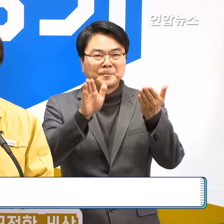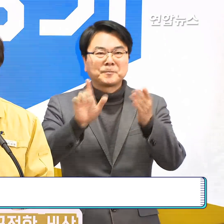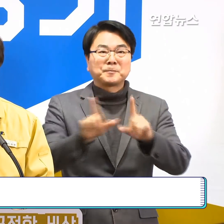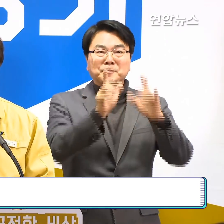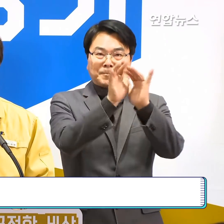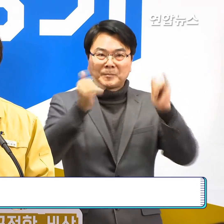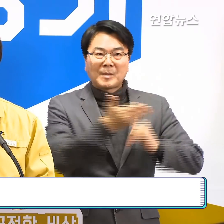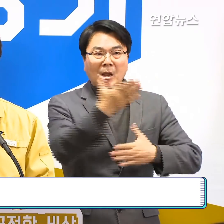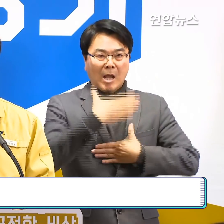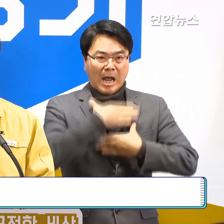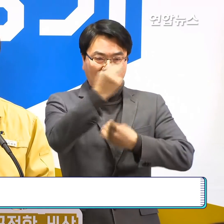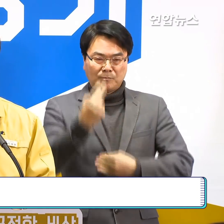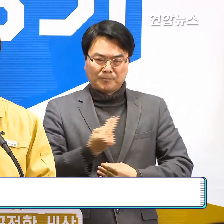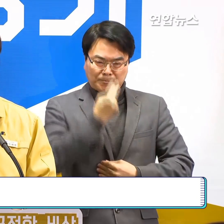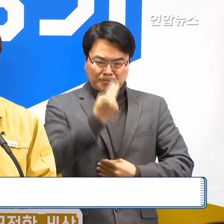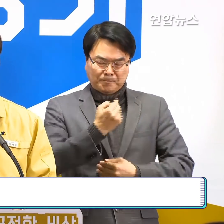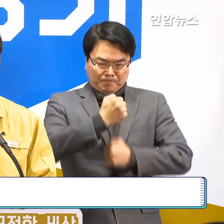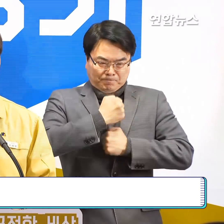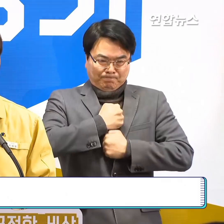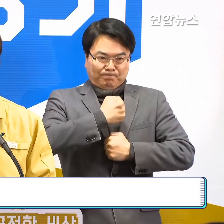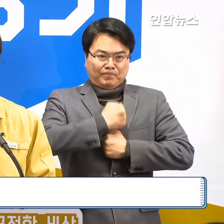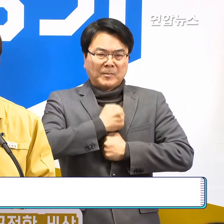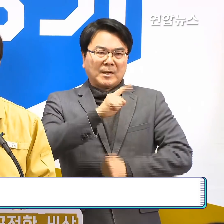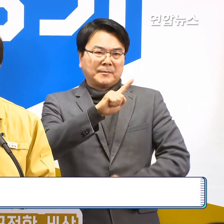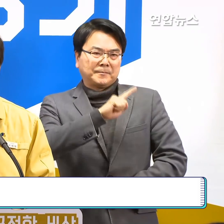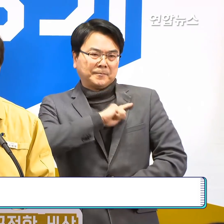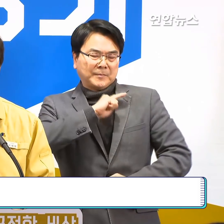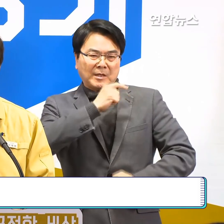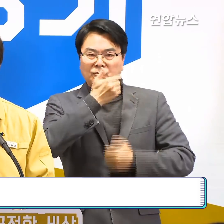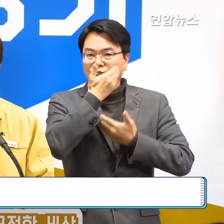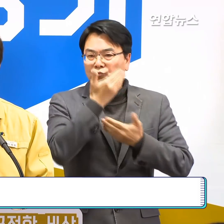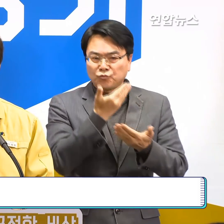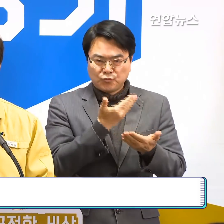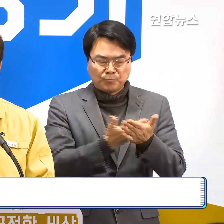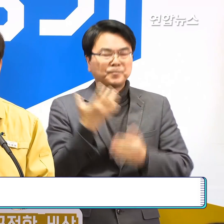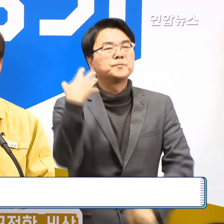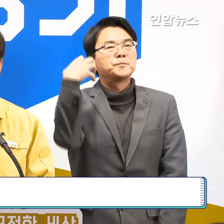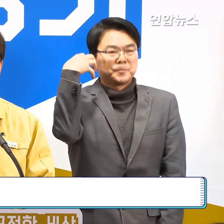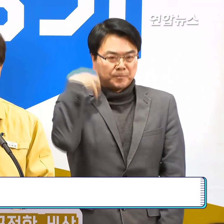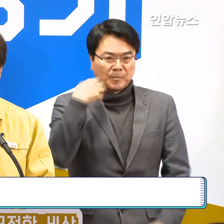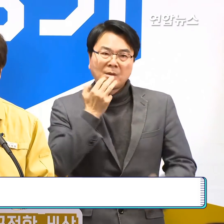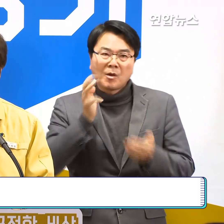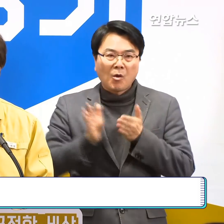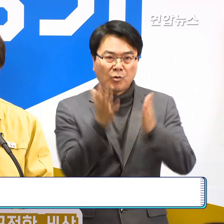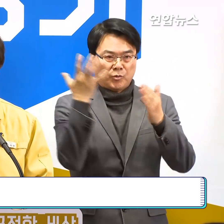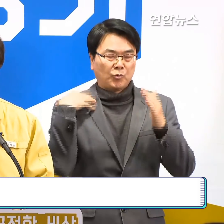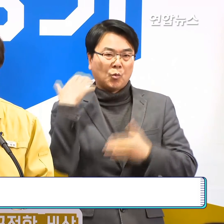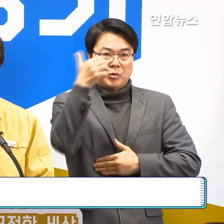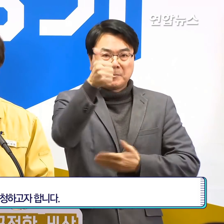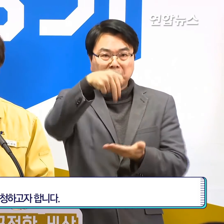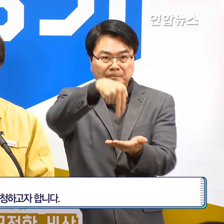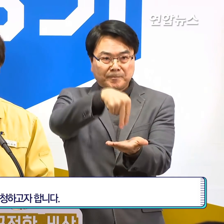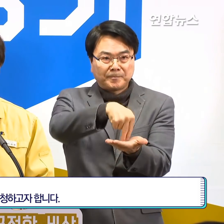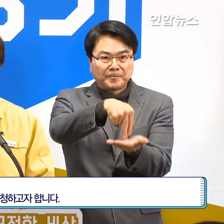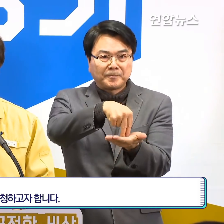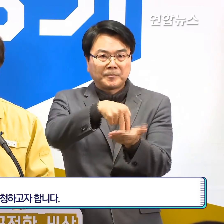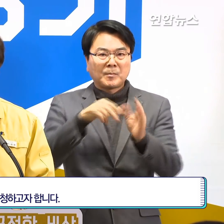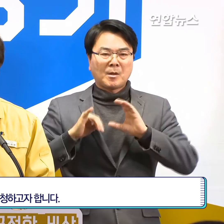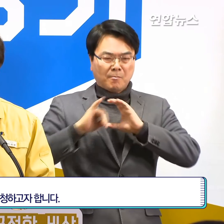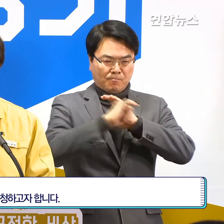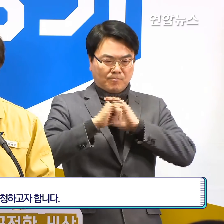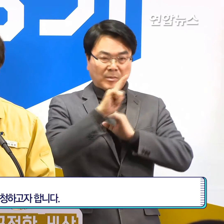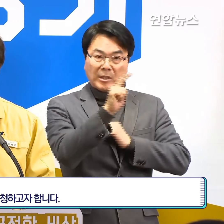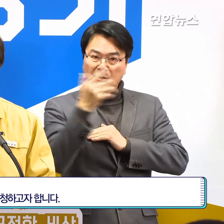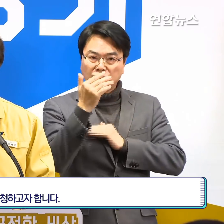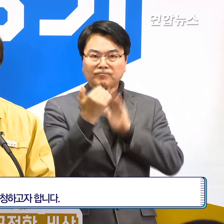도민의 안전과 생명을 지키는 것이 가장 큰 의무인 경기도지사로서 코로나19